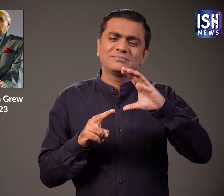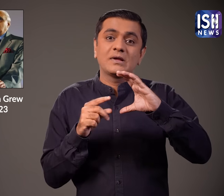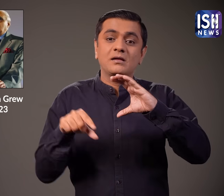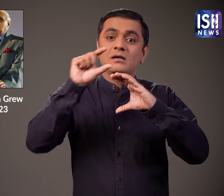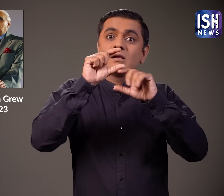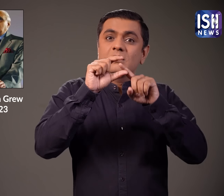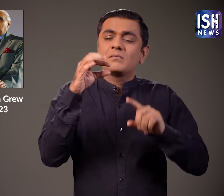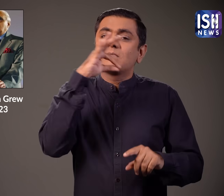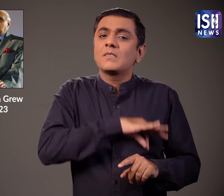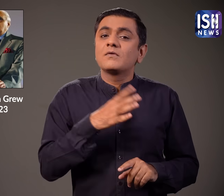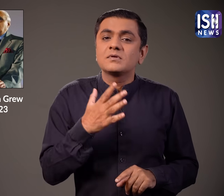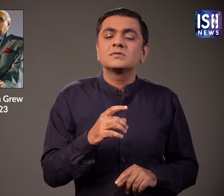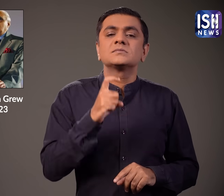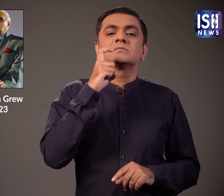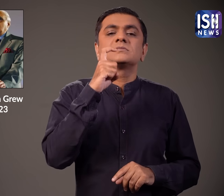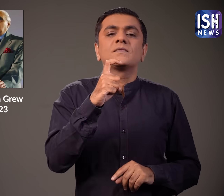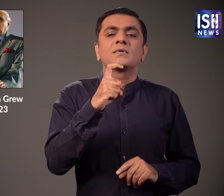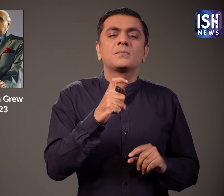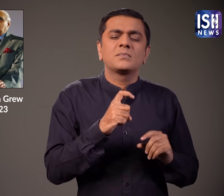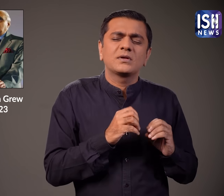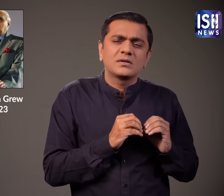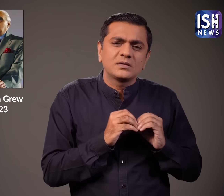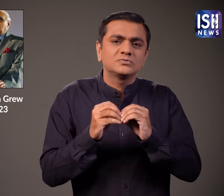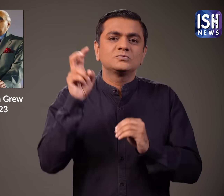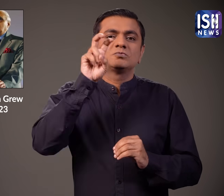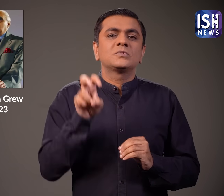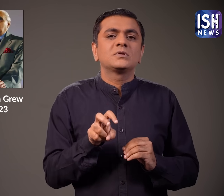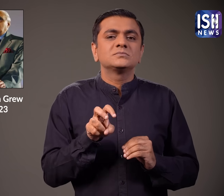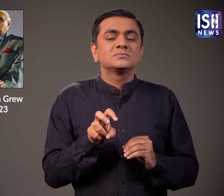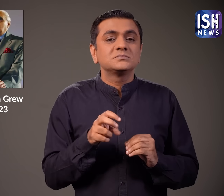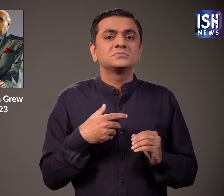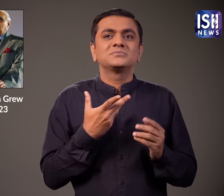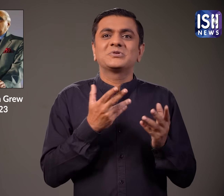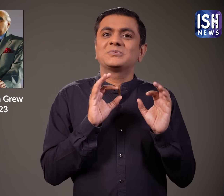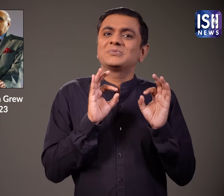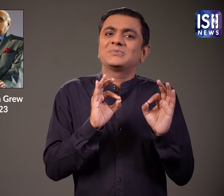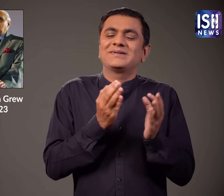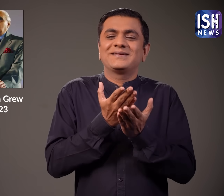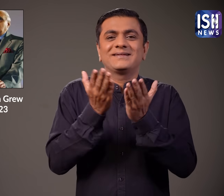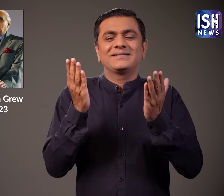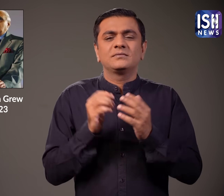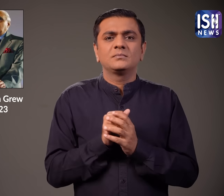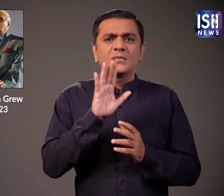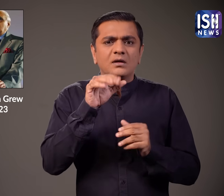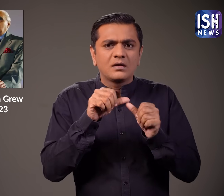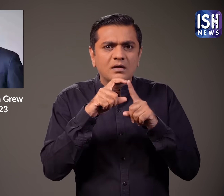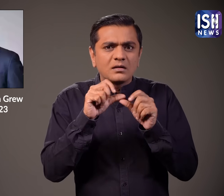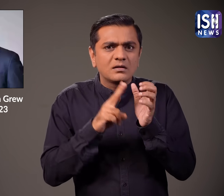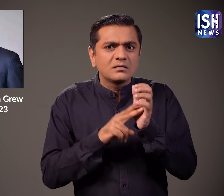टाइकून K.P. सिंग है जिनकी संपती में 2023 में 7 बिलियन डॉलर की व्रुद्धी हुई है जाहिर